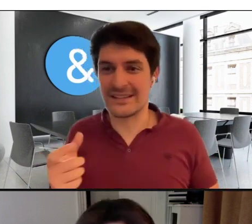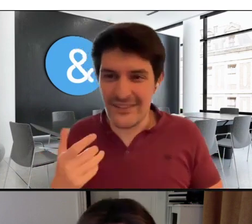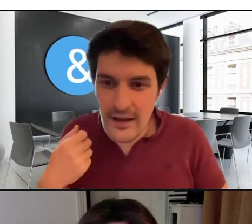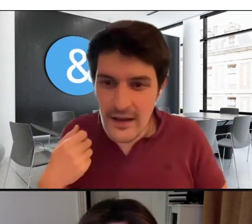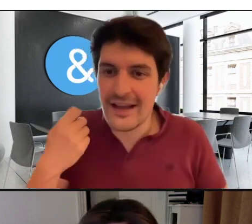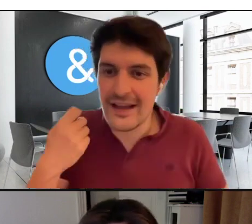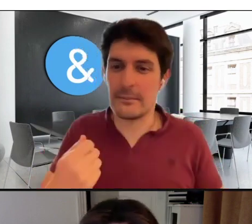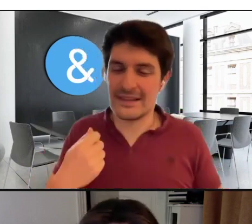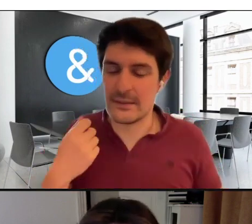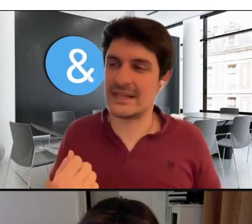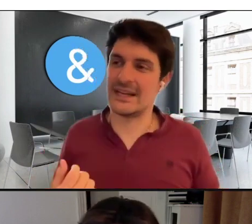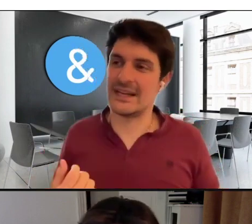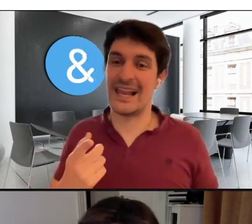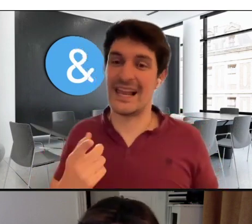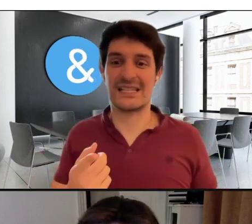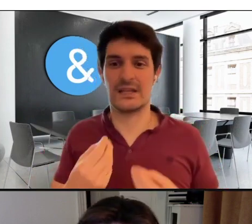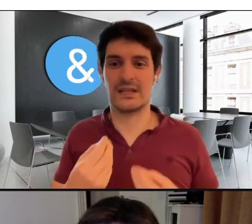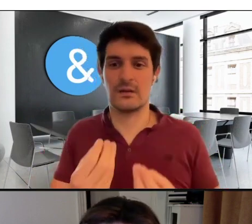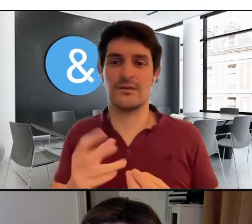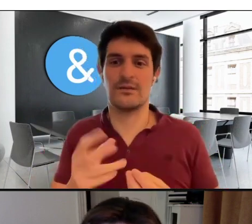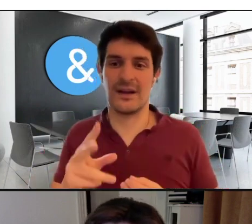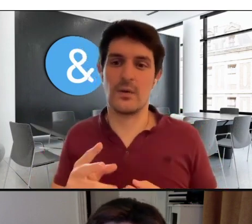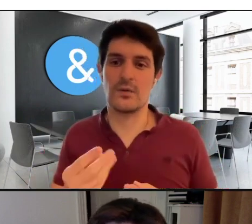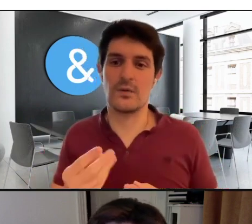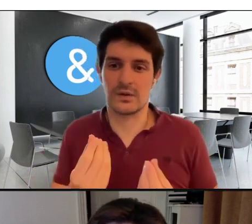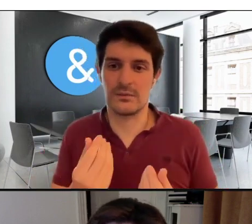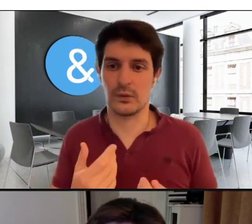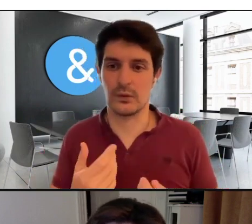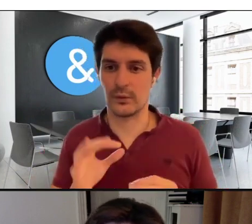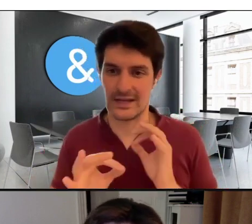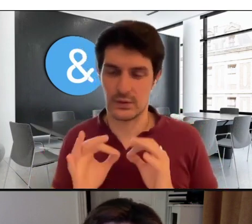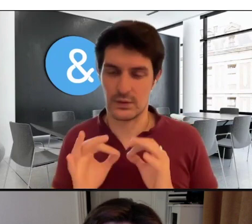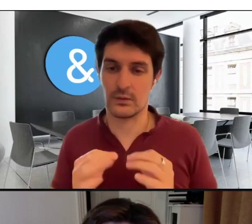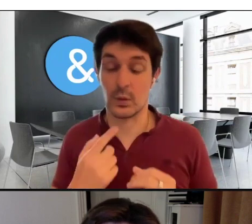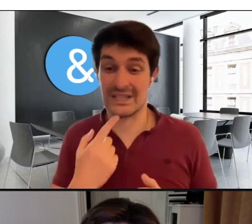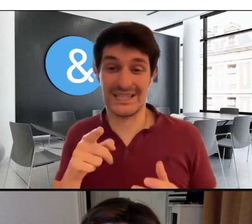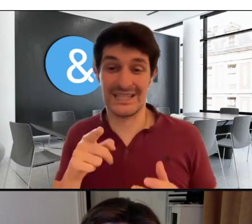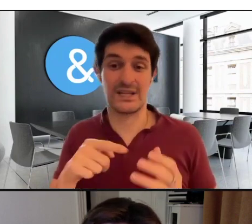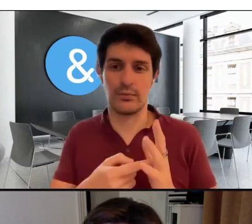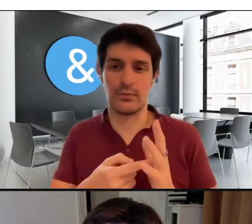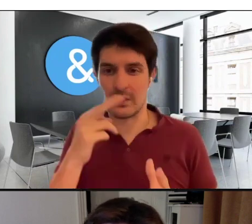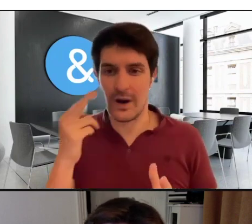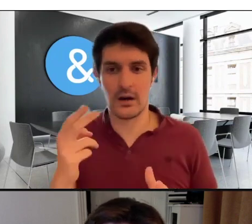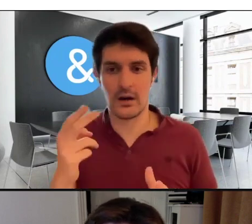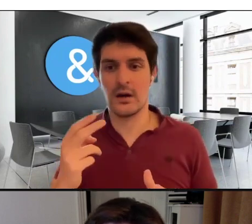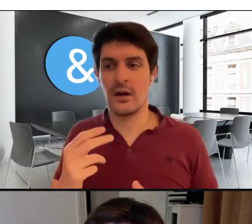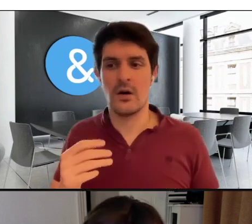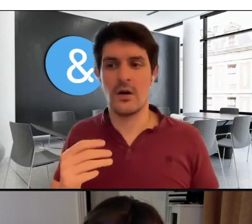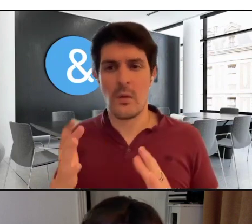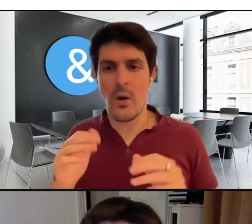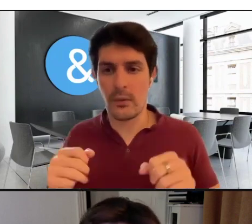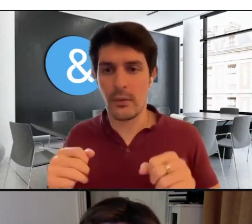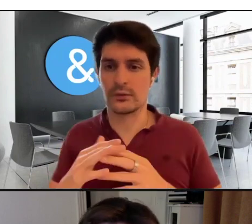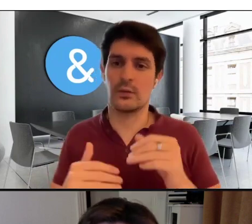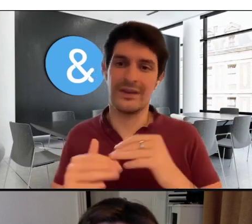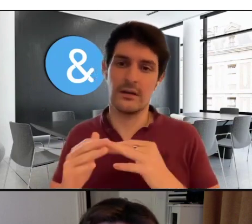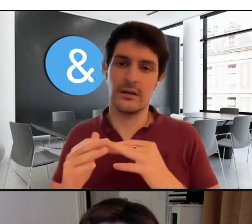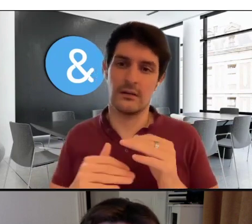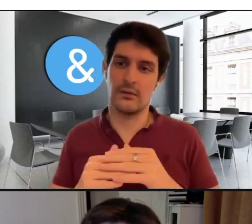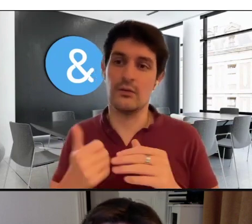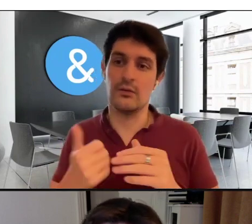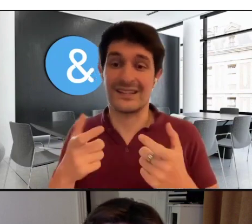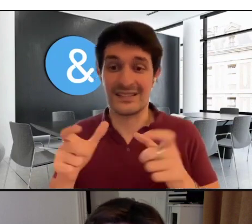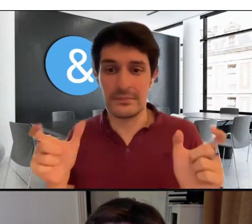va répéter, répéter. Et là, ça donne vraiment le sentiment de frustration. On s'est dit, ça, c'est le point noir. Comment on peut construire